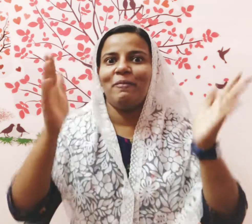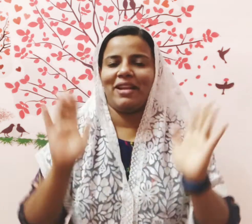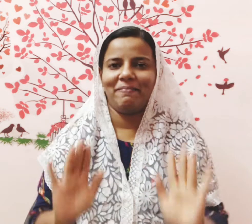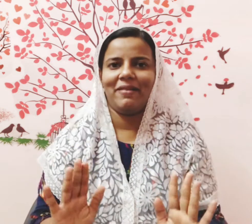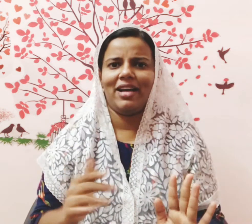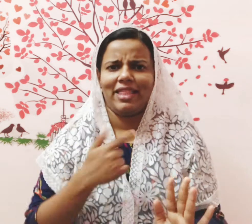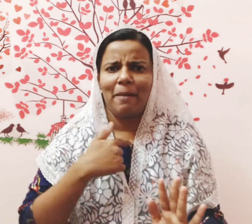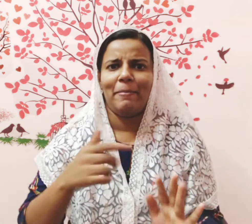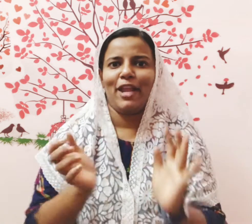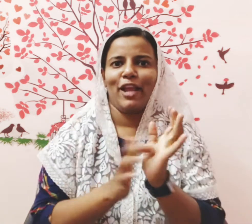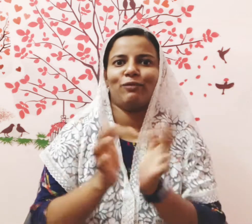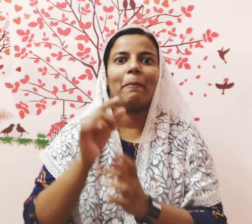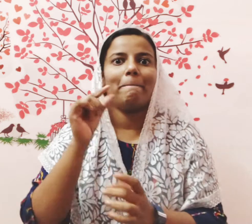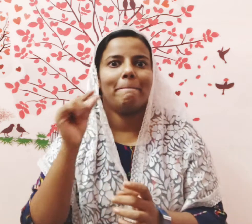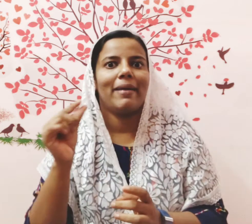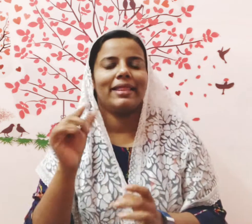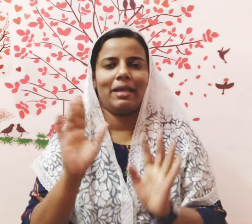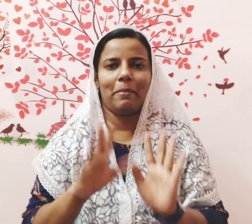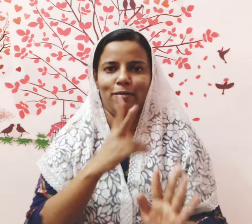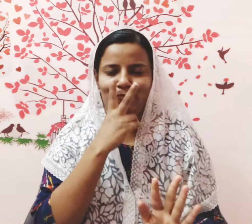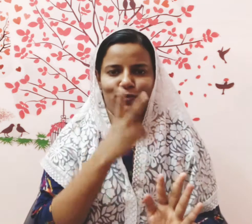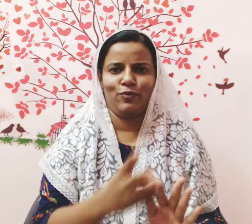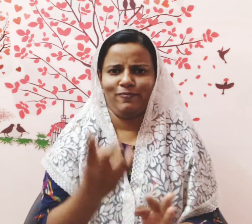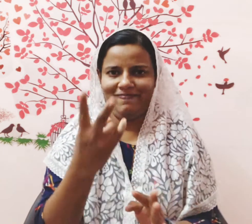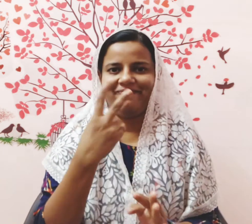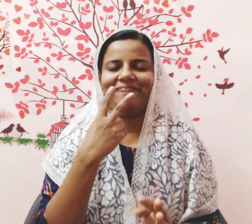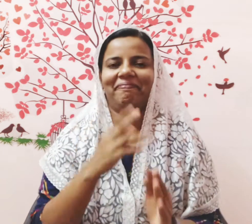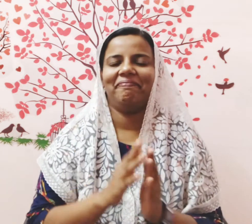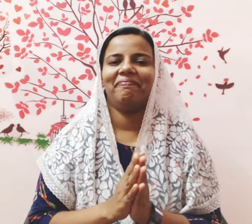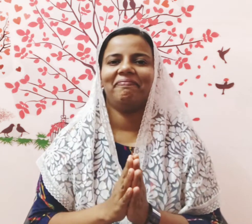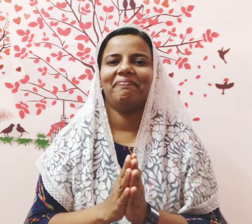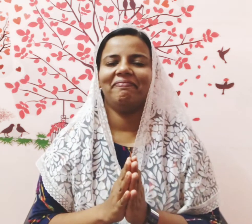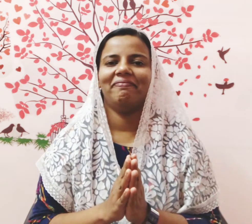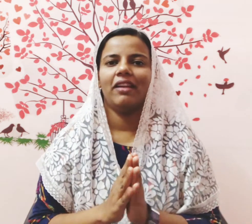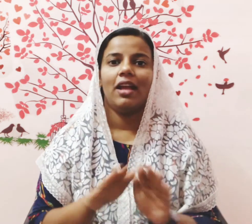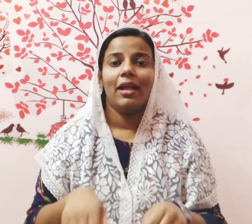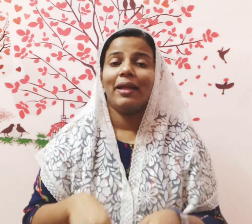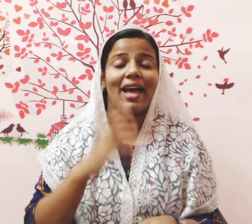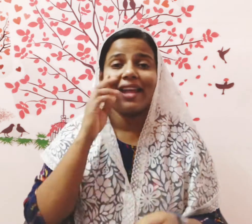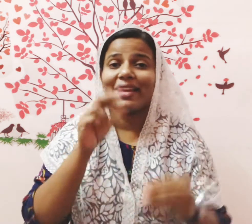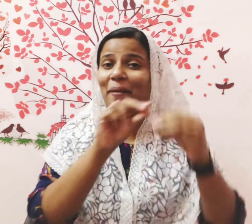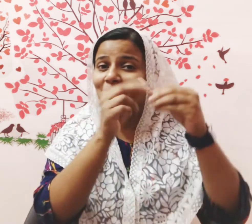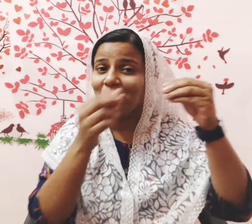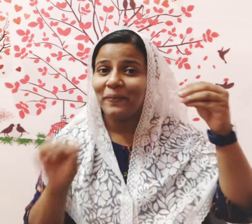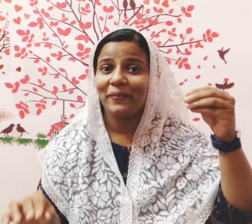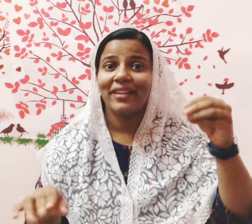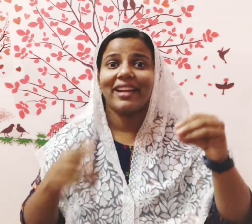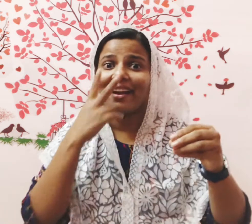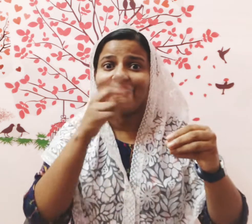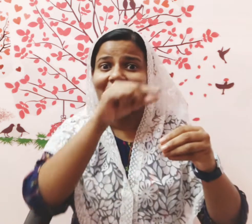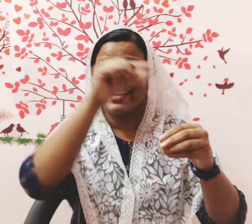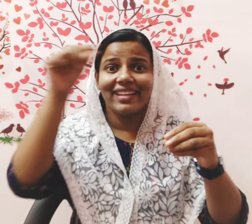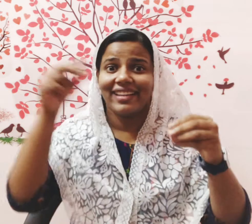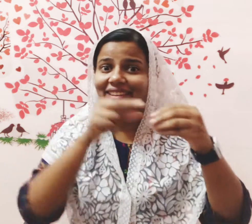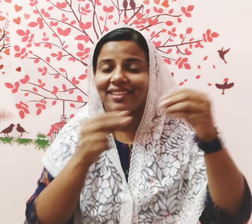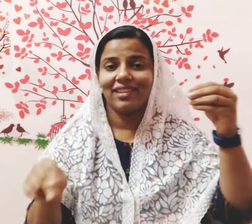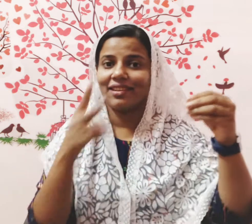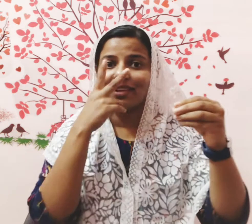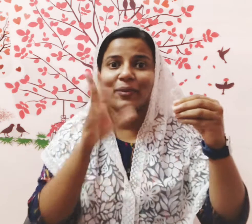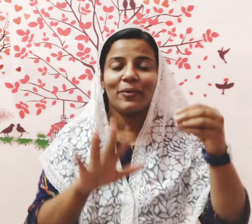കർത്താവും നമ്മളുമായിട്ടുള്ള ബന്ധത്തെയാണ് ഇവിടെ കാണിക്കുന്നത്. ഇങ്ങോട്ട് നോക്കിക്കേ. ഒരു നിങ്ങൾ ഇപ്പം മുന്തിരിവള്ളിയൊക്കെ ഇപ്പം എല്ലാവർക്കും എപ്പോഴും കാണാൻ പറ്റുന്നു വരത്തില്ല.